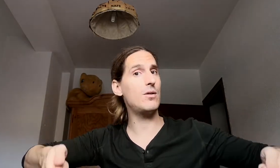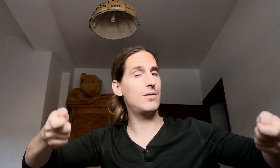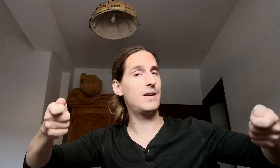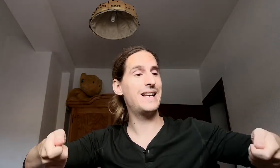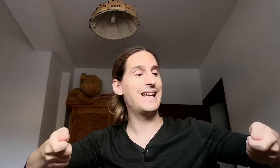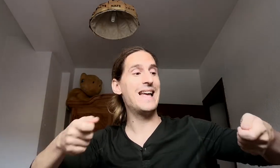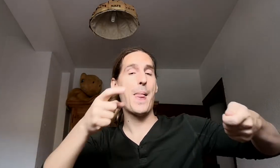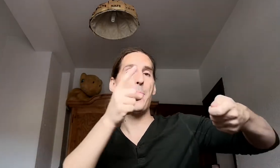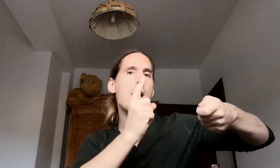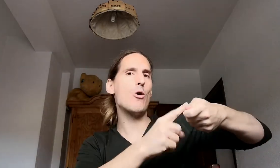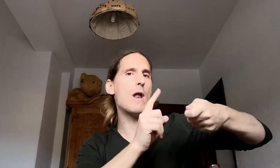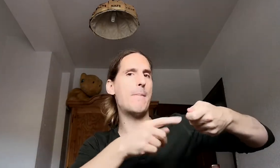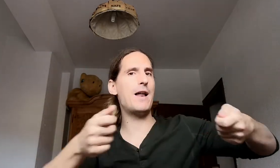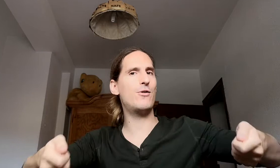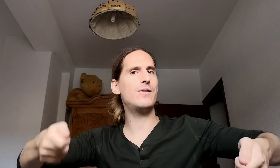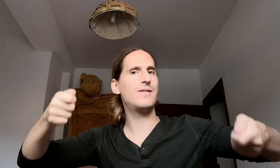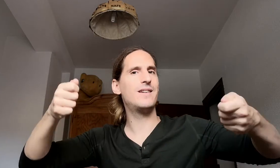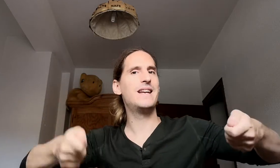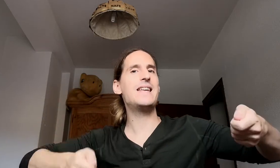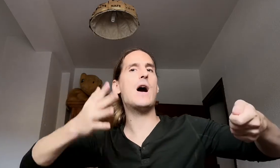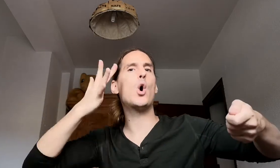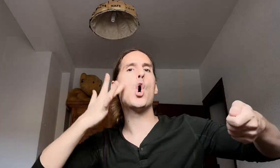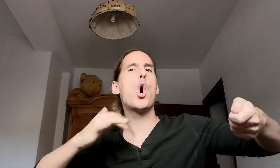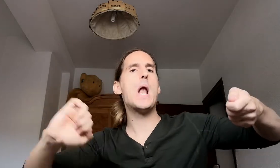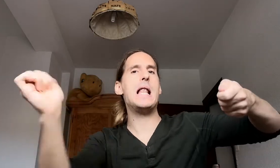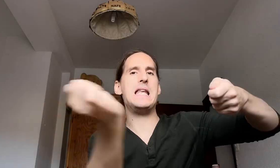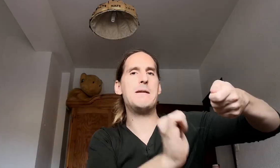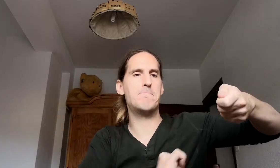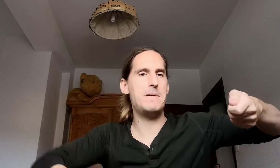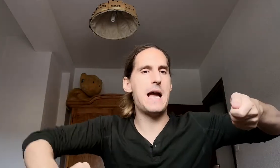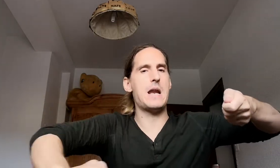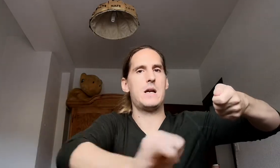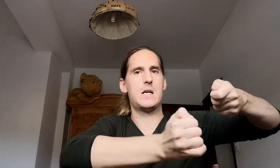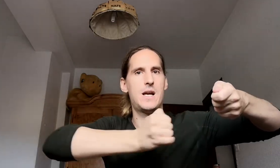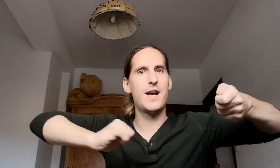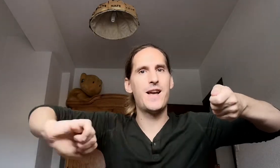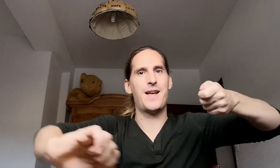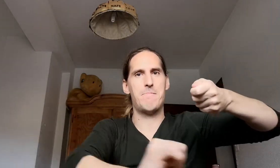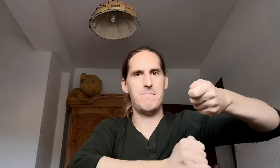primero, dejo la mano y hago limpiar.